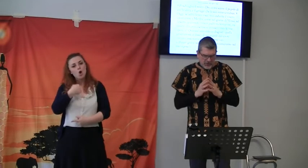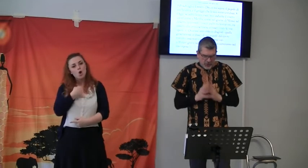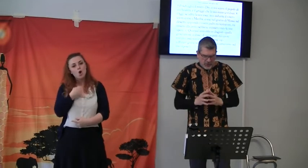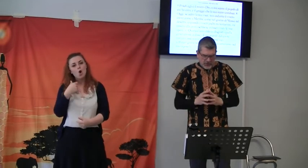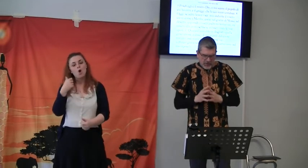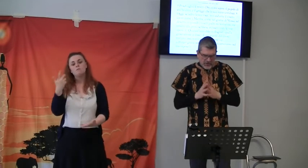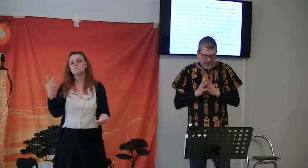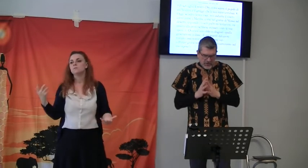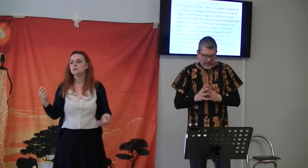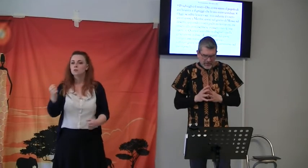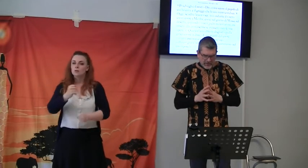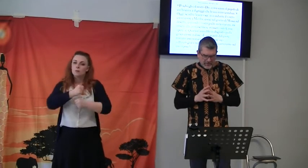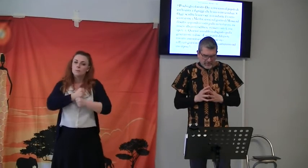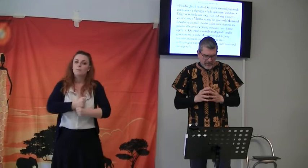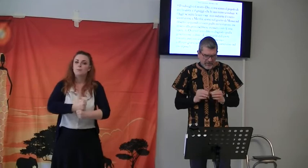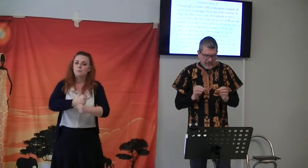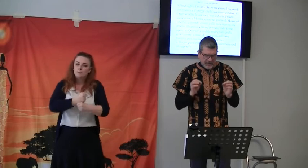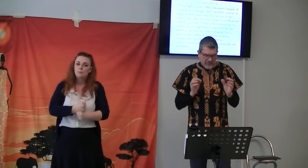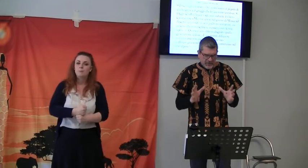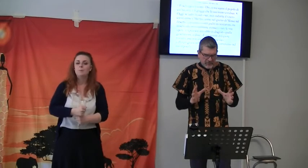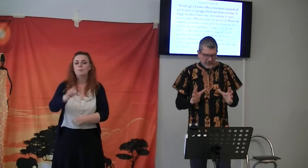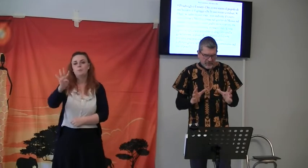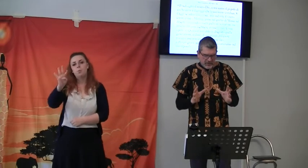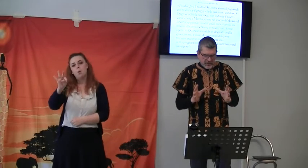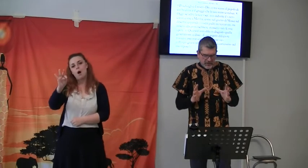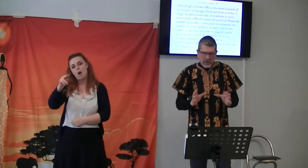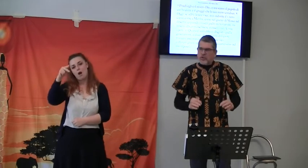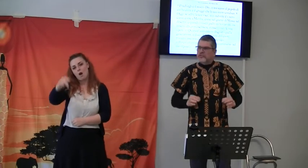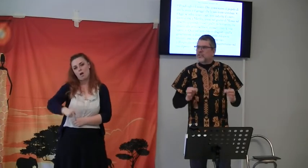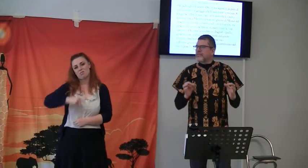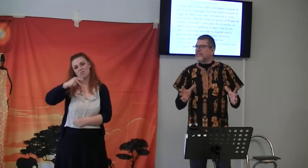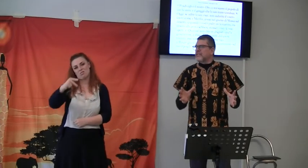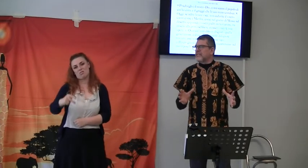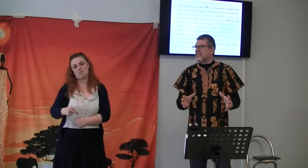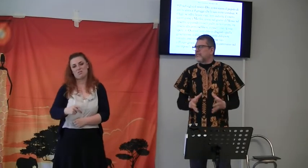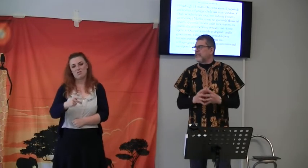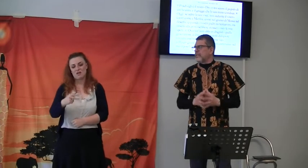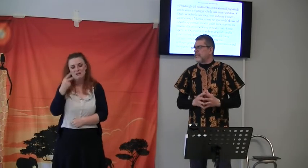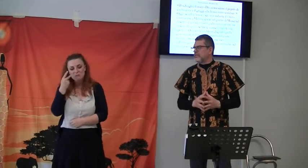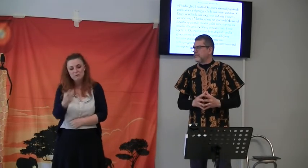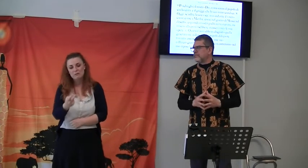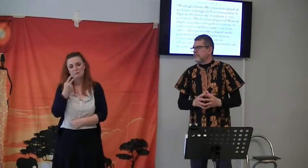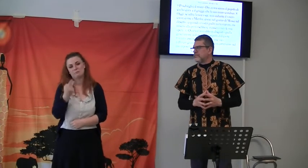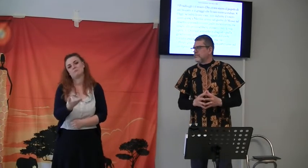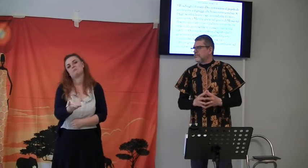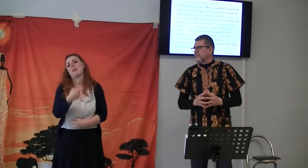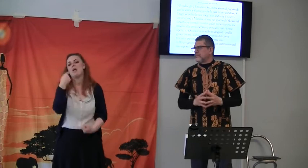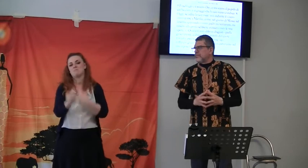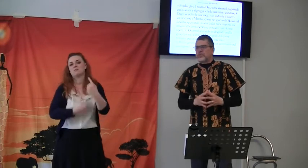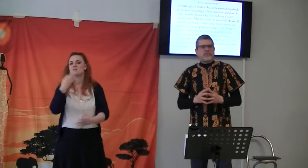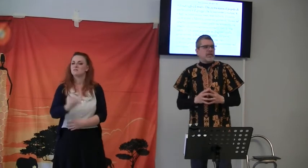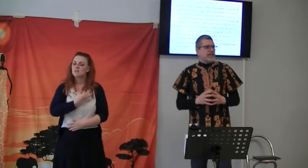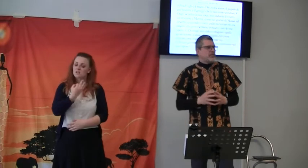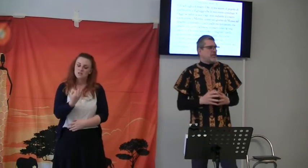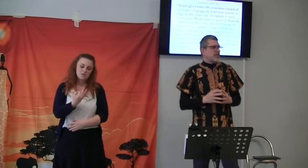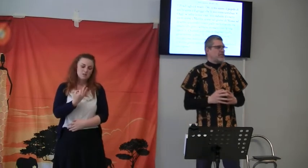avendone disgusto di quella generazione, per il semplice fatto che continuamente si lamenta.